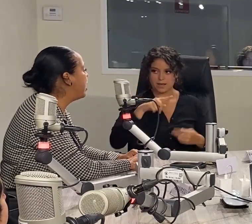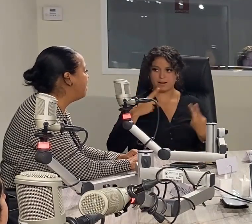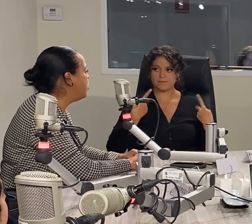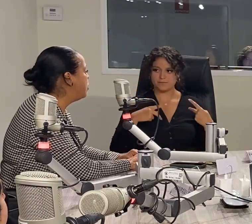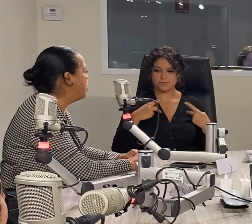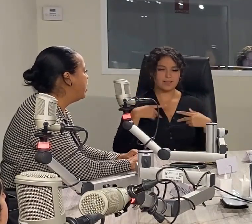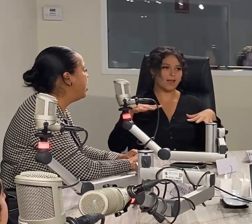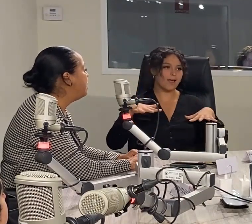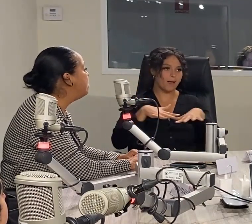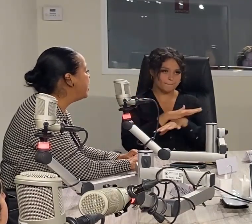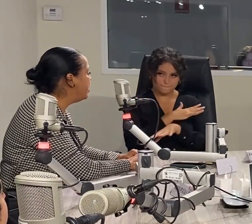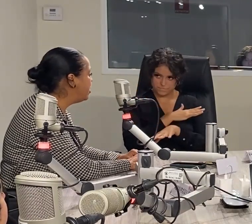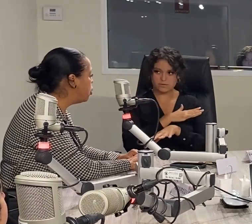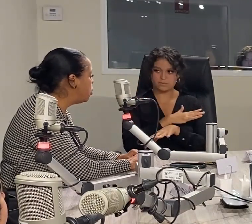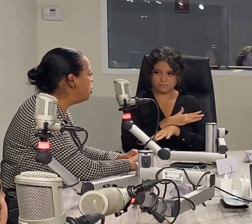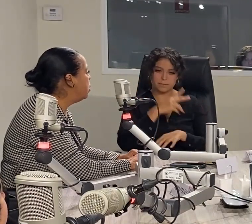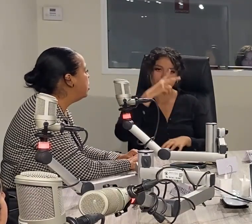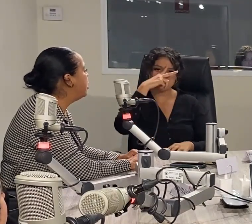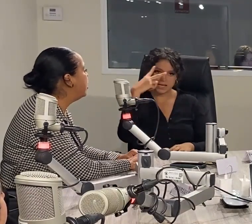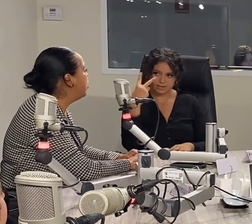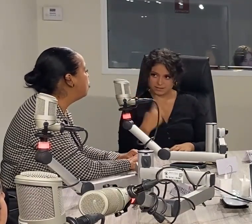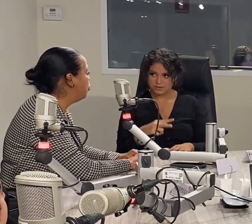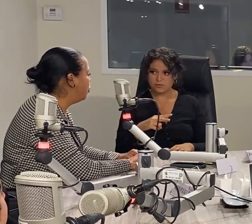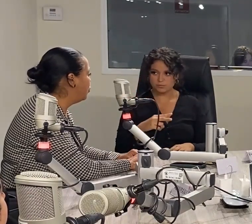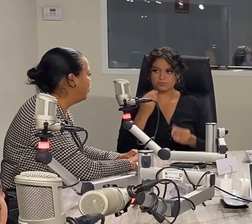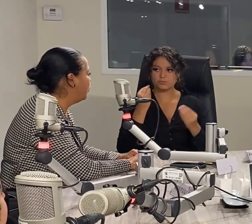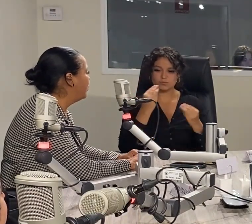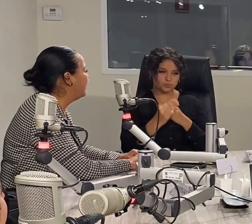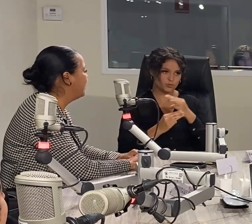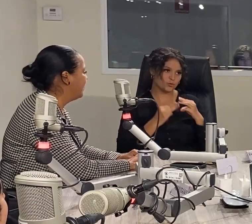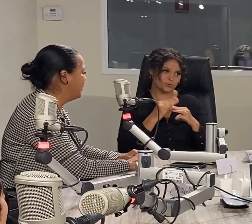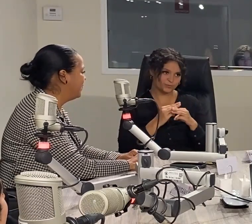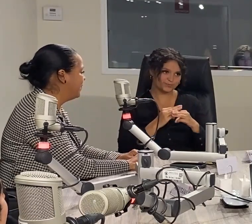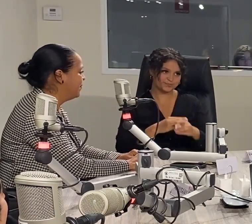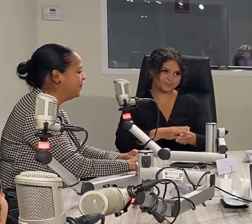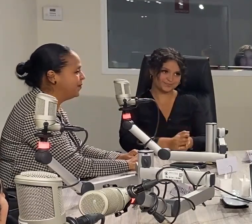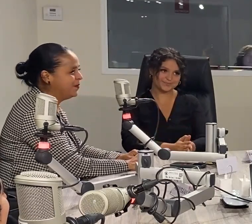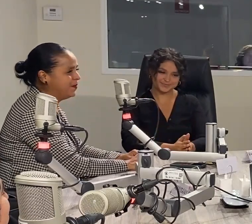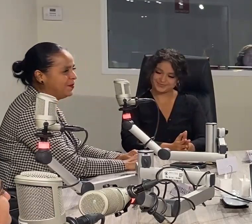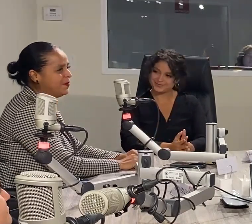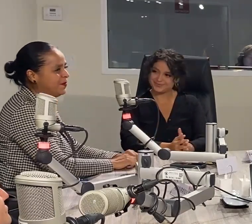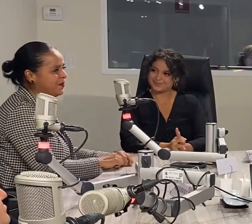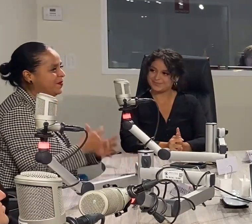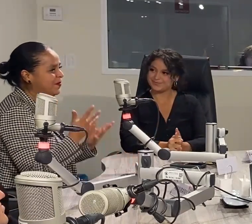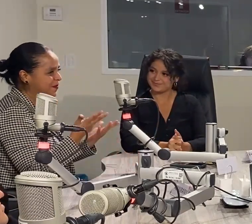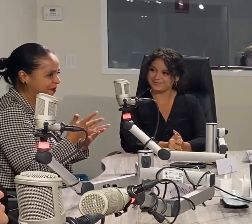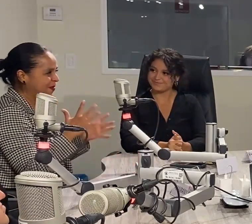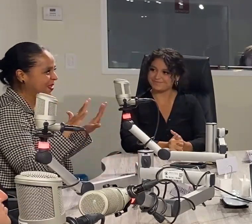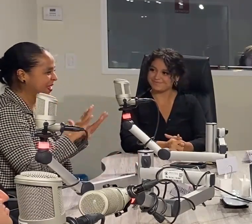un cambio en México y en el mundo. Hagamos ese cambio,